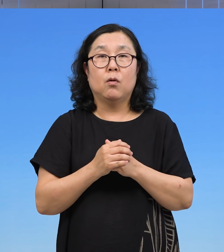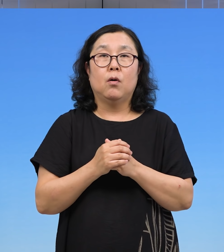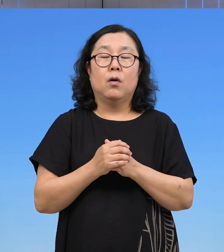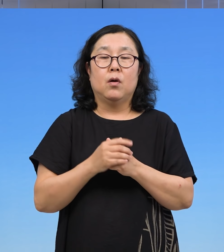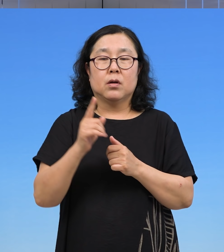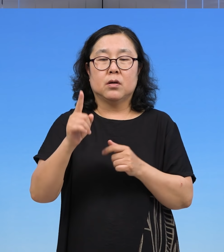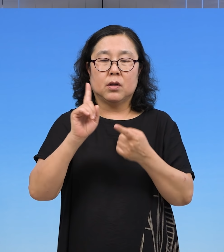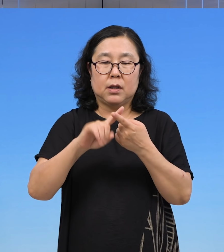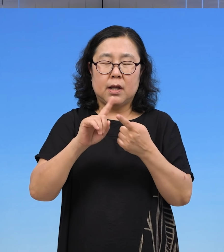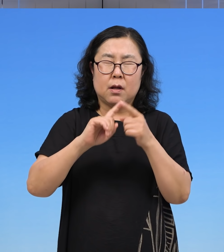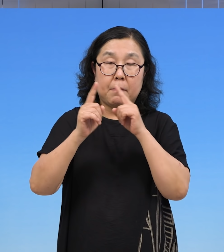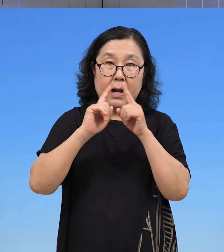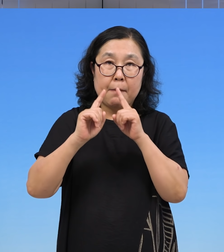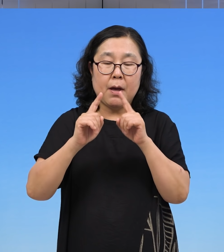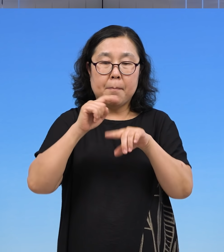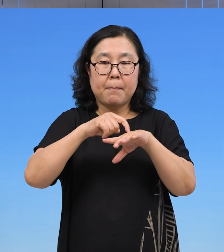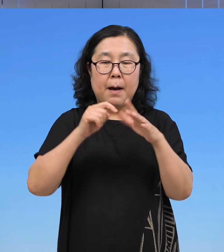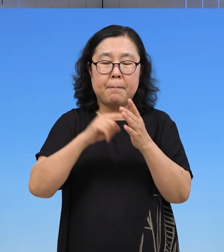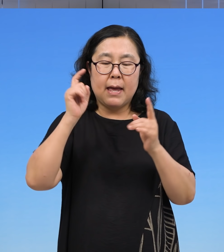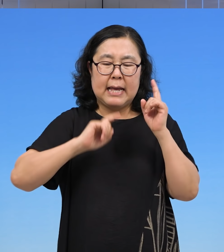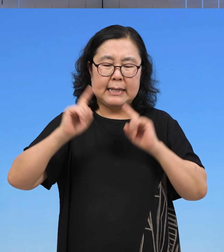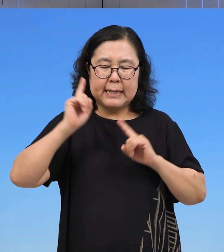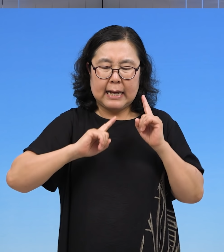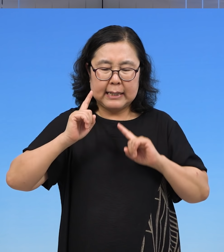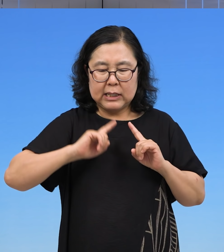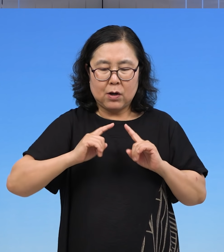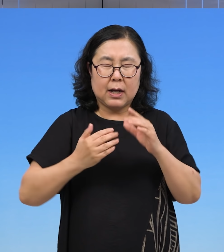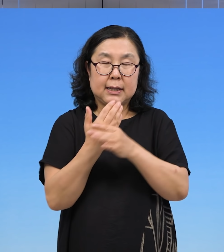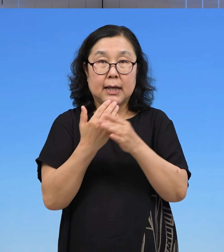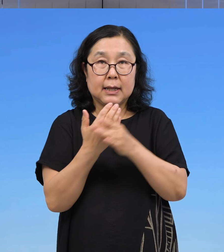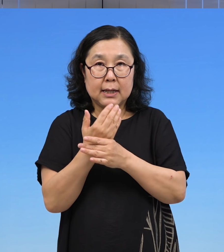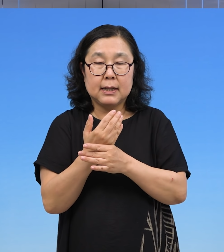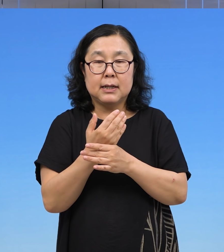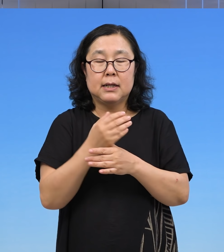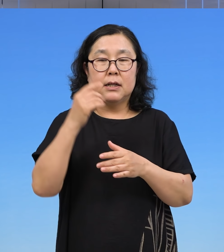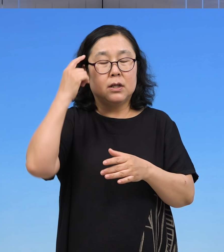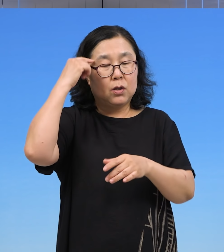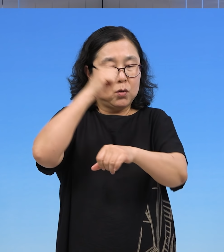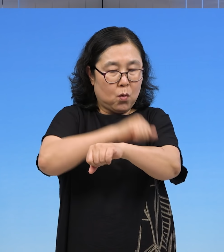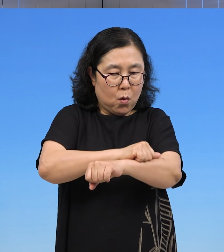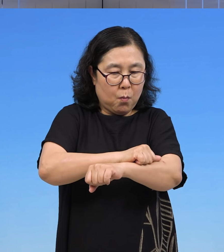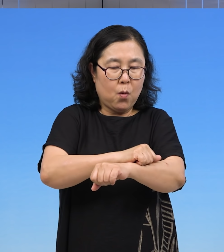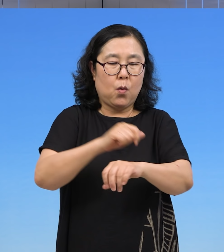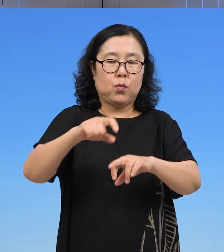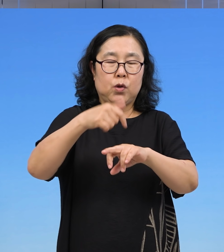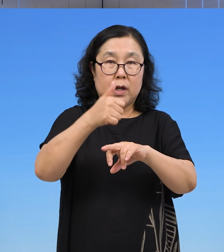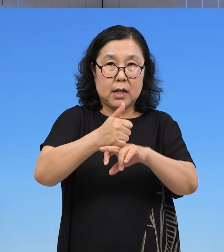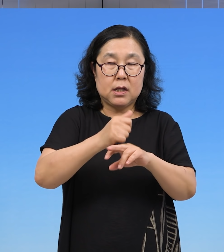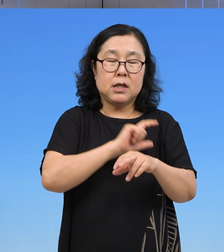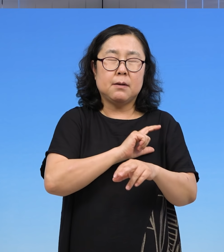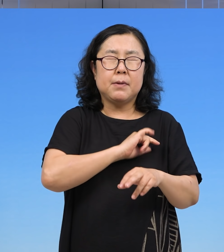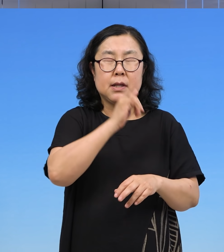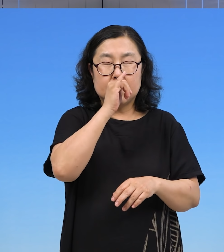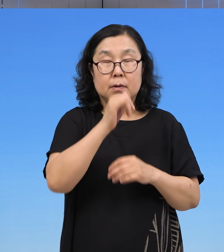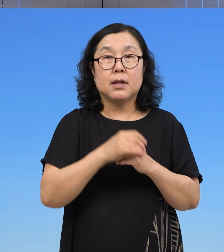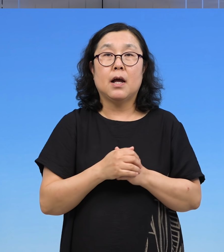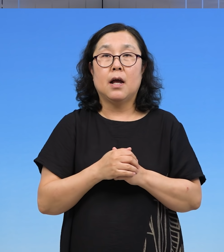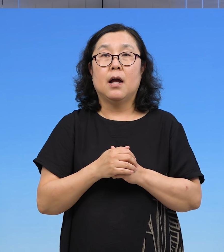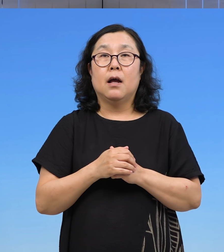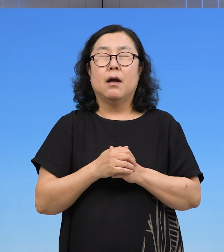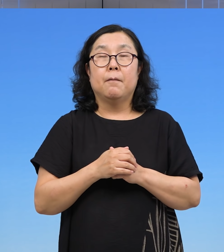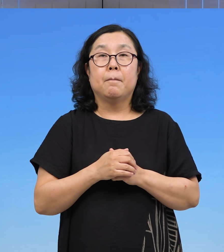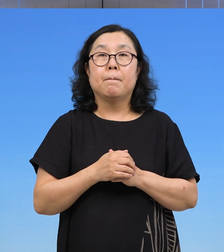거론하면 견딜 수 없는 마음의 상처와 썸뿌리가 올라오게 만드는 솔로몬이라는 이름이 있습니다 그런가